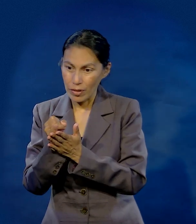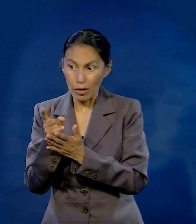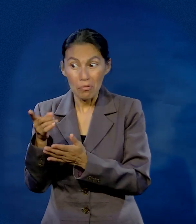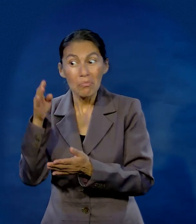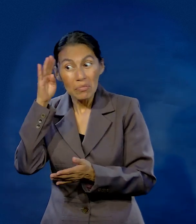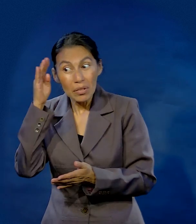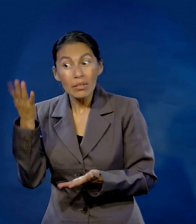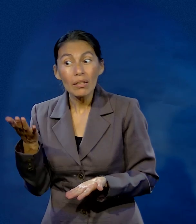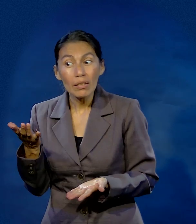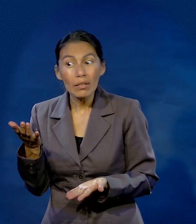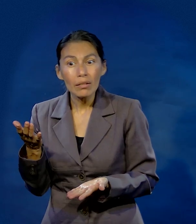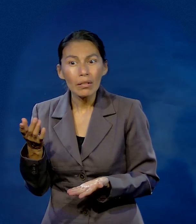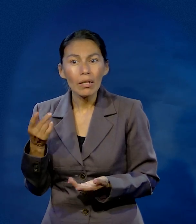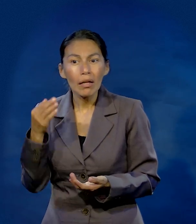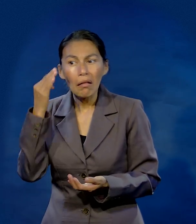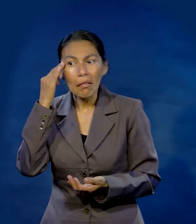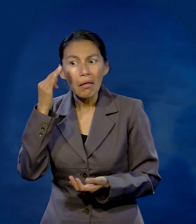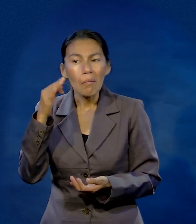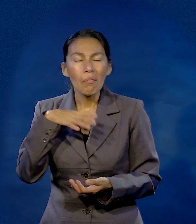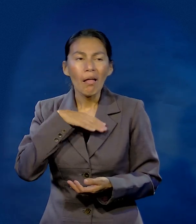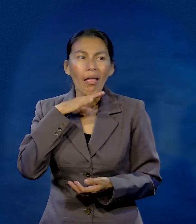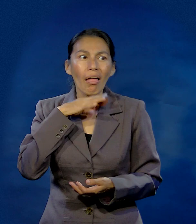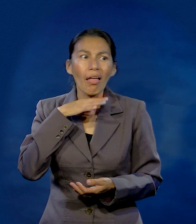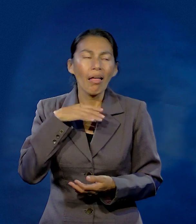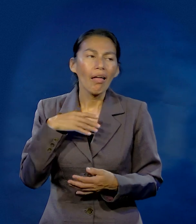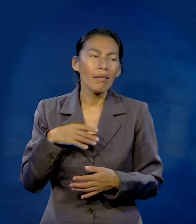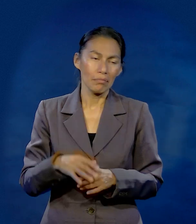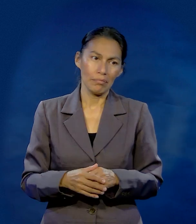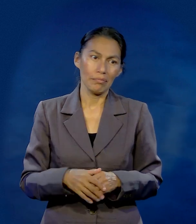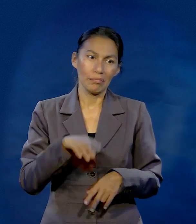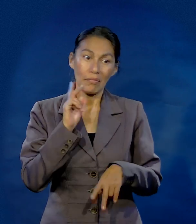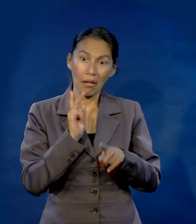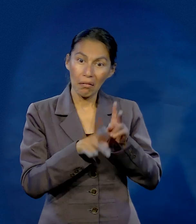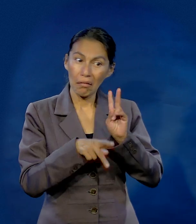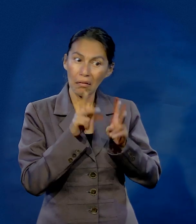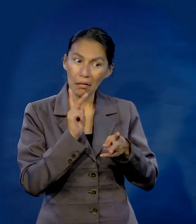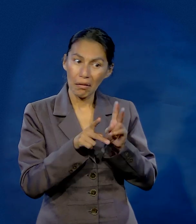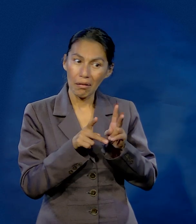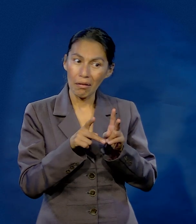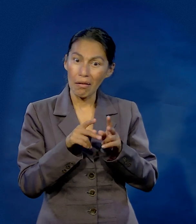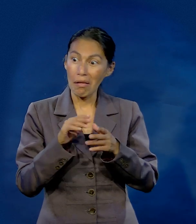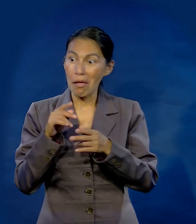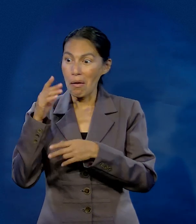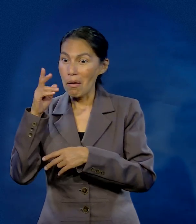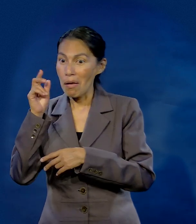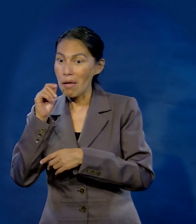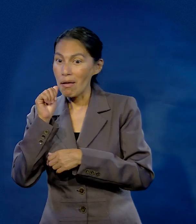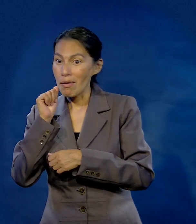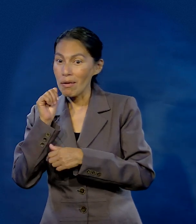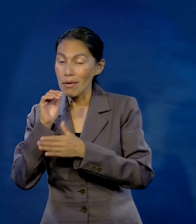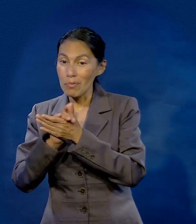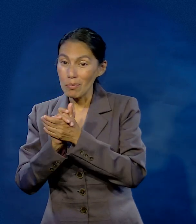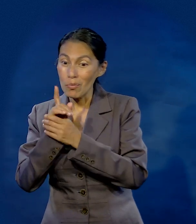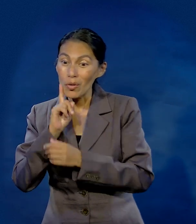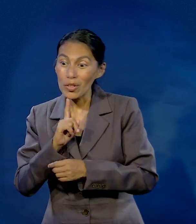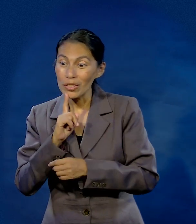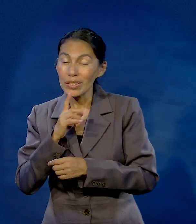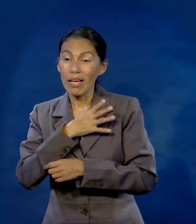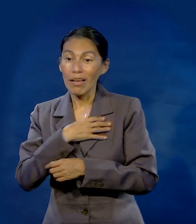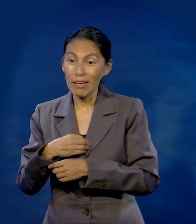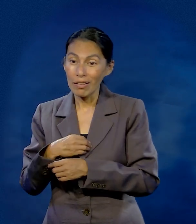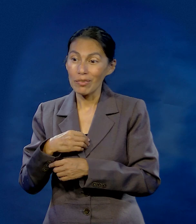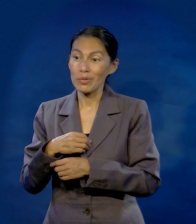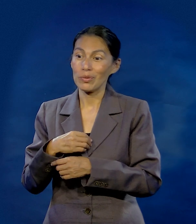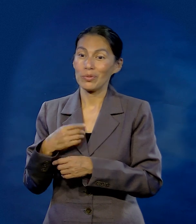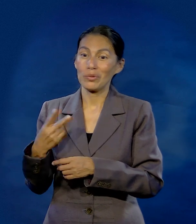hubiera dicho no dice no tenías tiempo pero hoy yo necesito que tengas tiempo porque he pensado